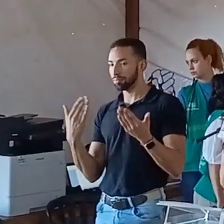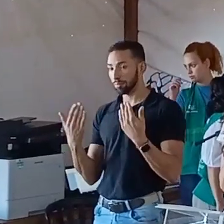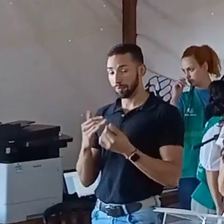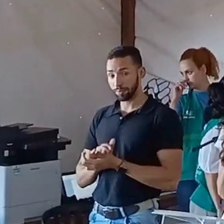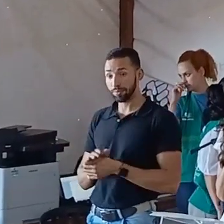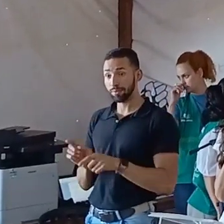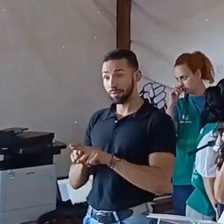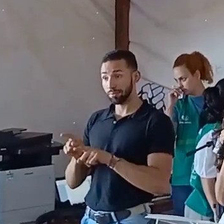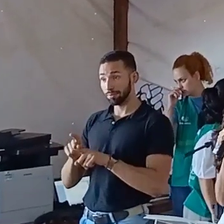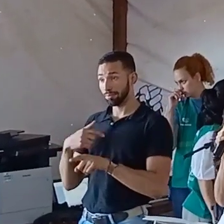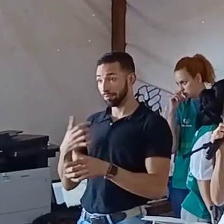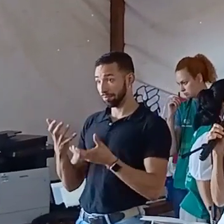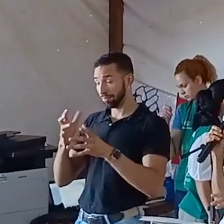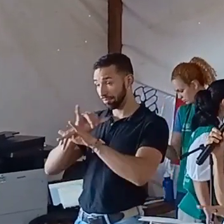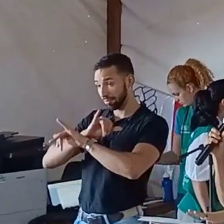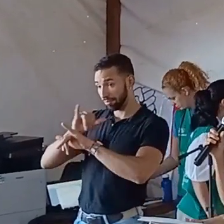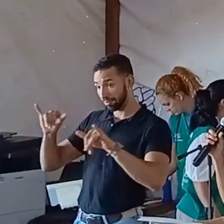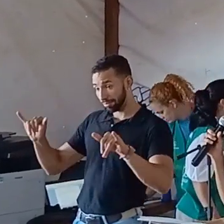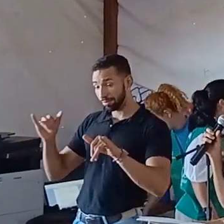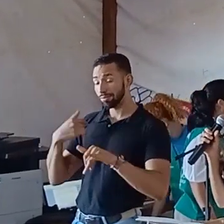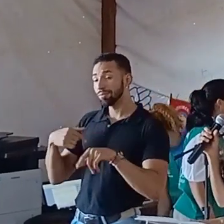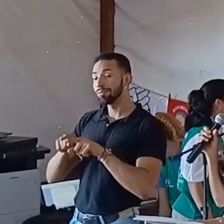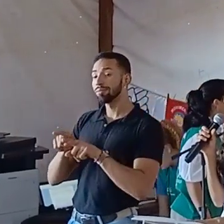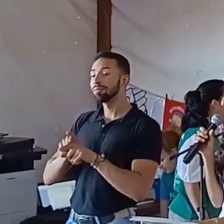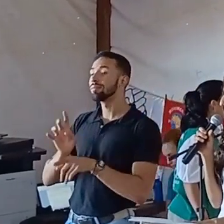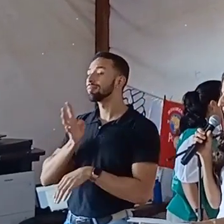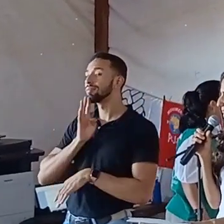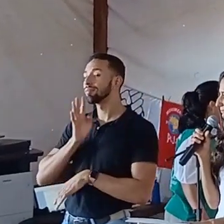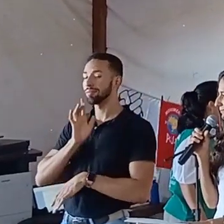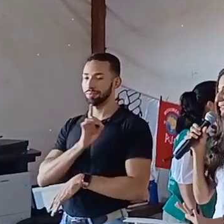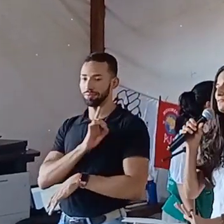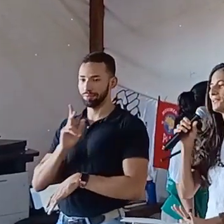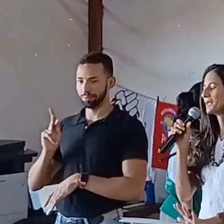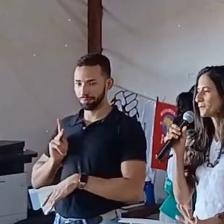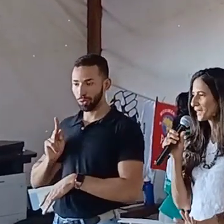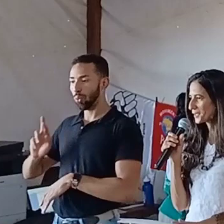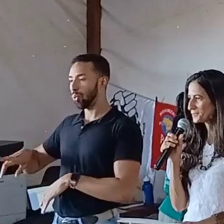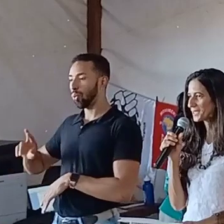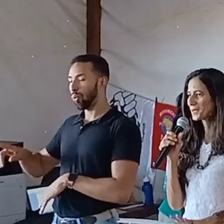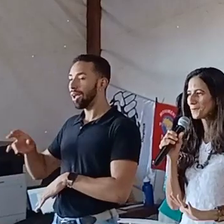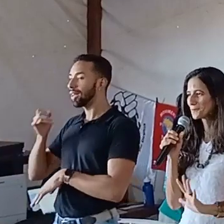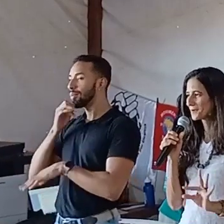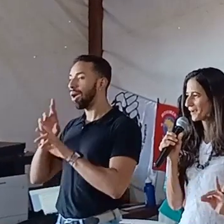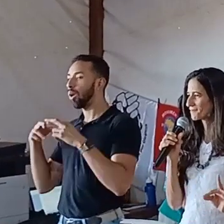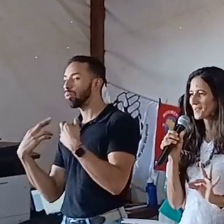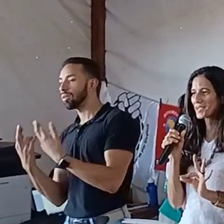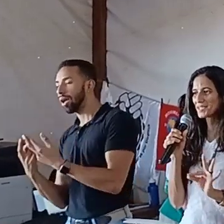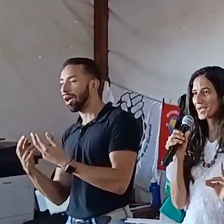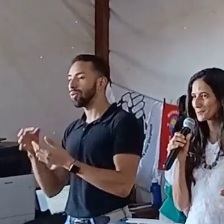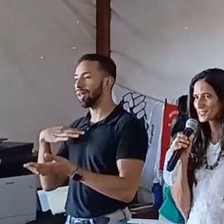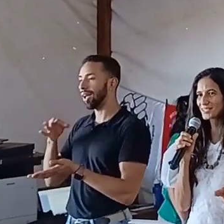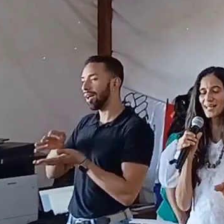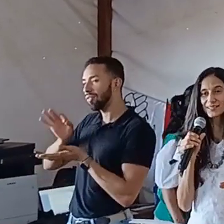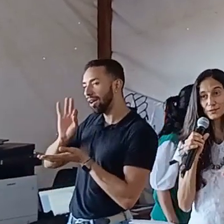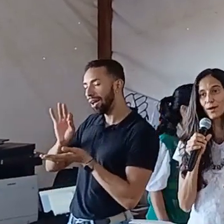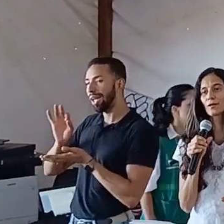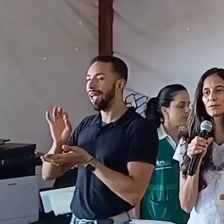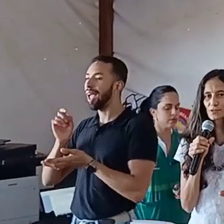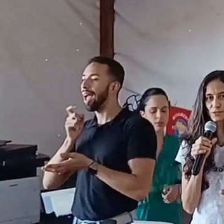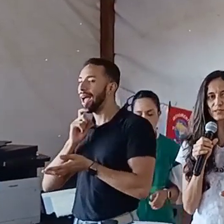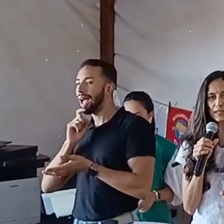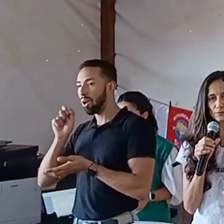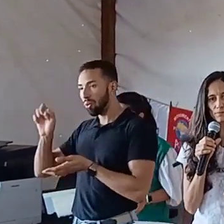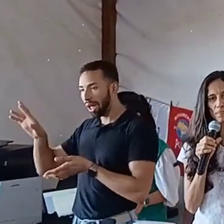gostaria de dizer assim como também eu conheci a Defensoria Pública. Não foi nenhuma reunião com café e água gelada